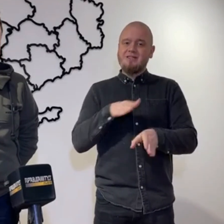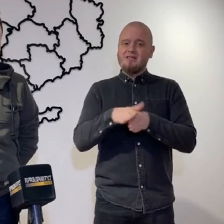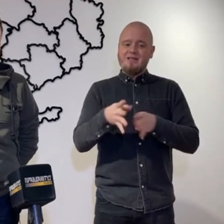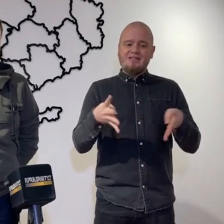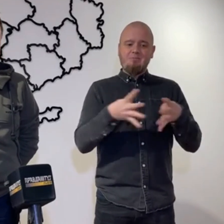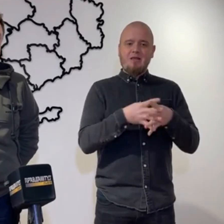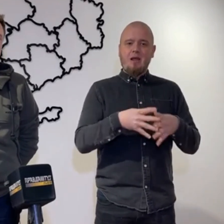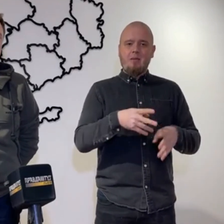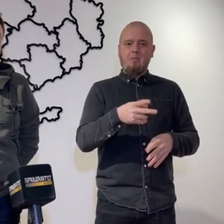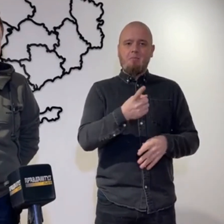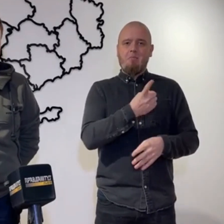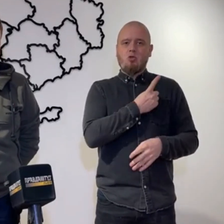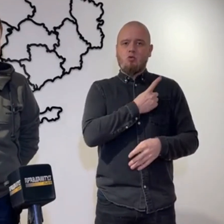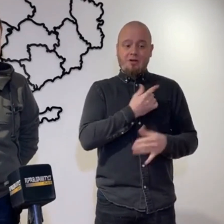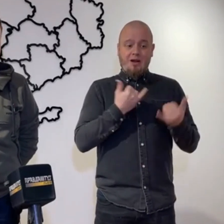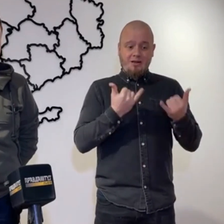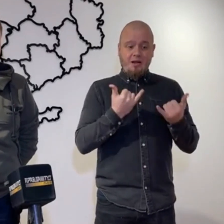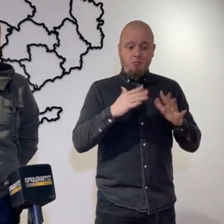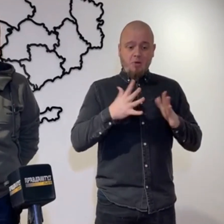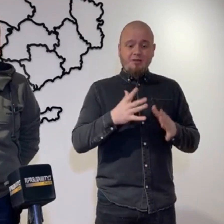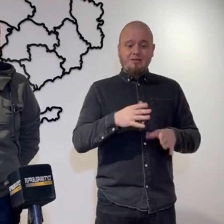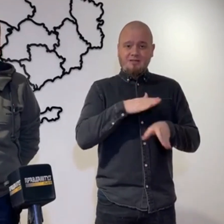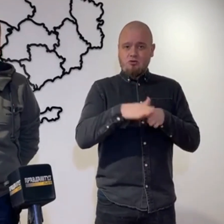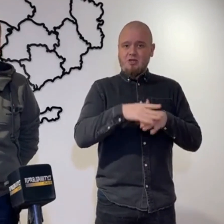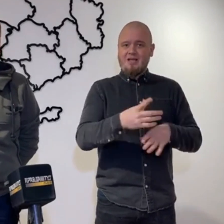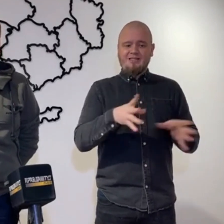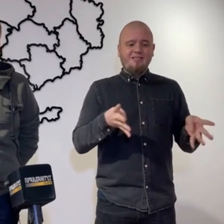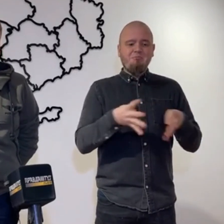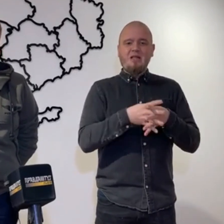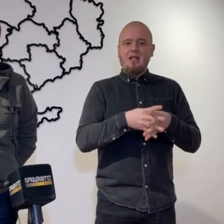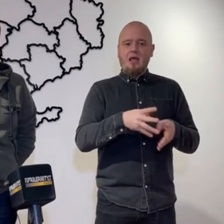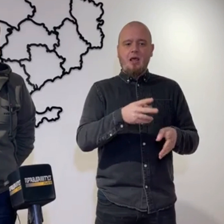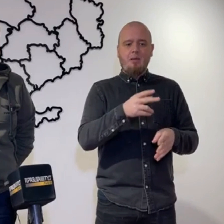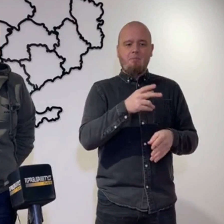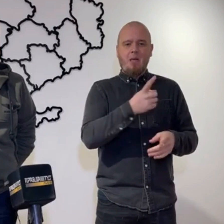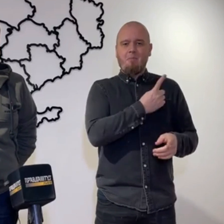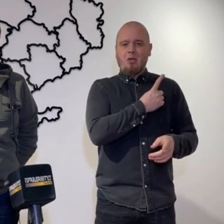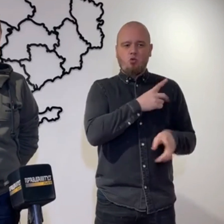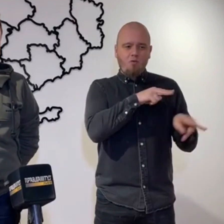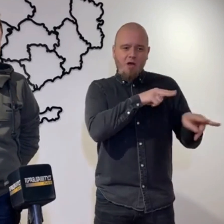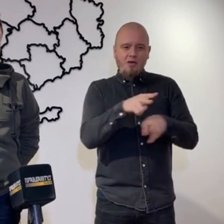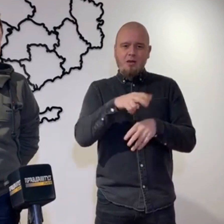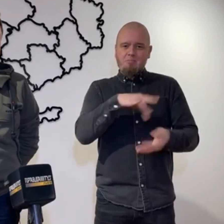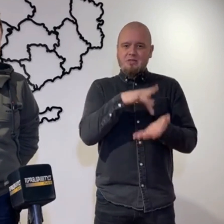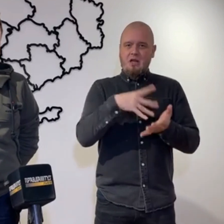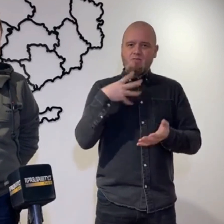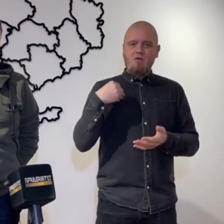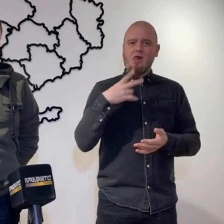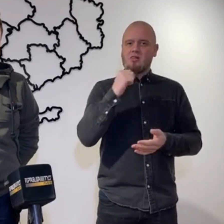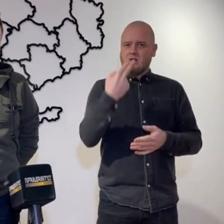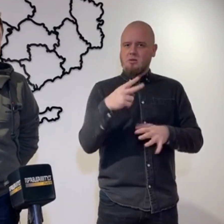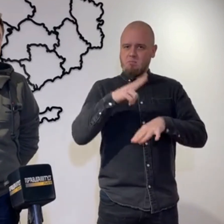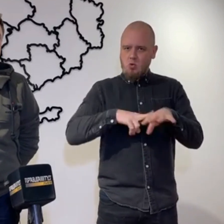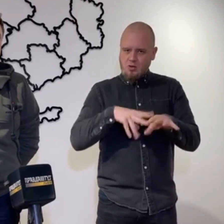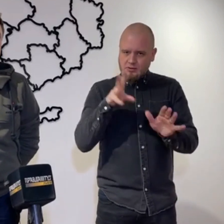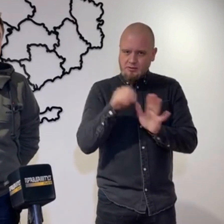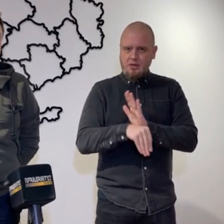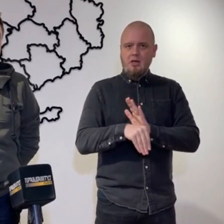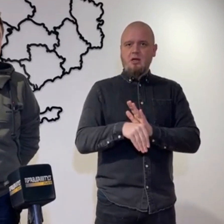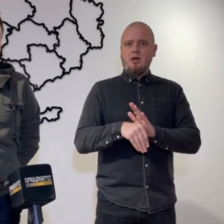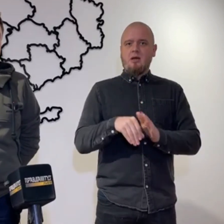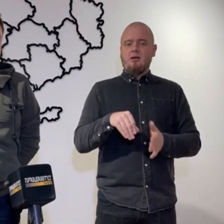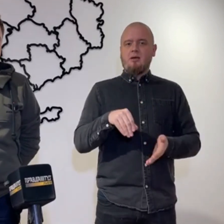спільне патрулювання. На даний момент здійснюється спільне патрулювання міста Львова, Нацполіцією, представниками